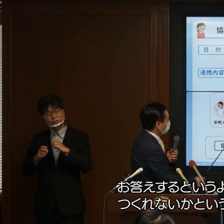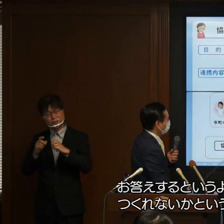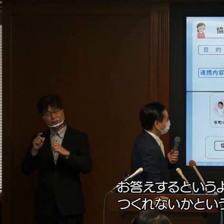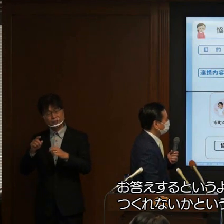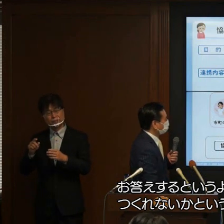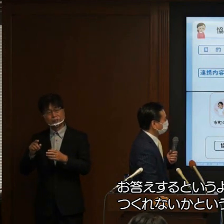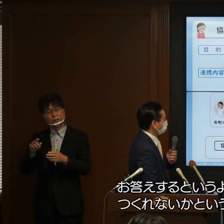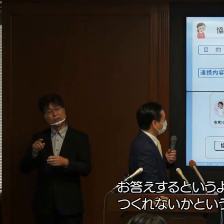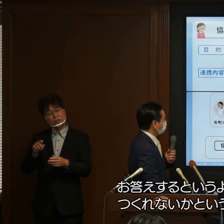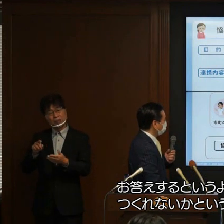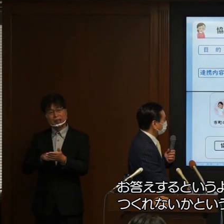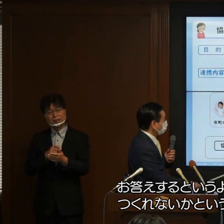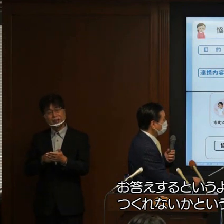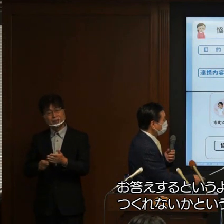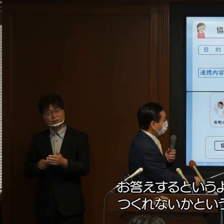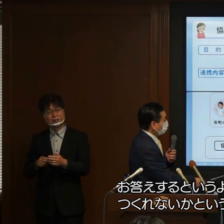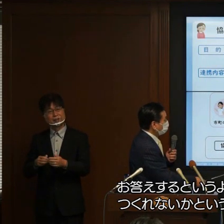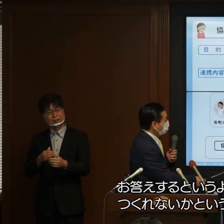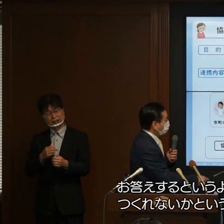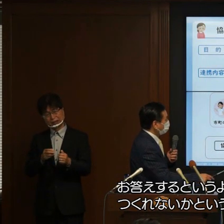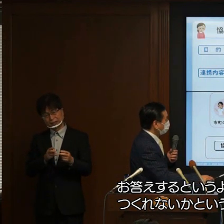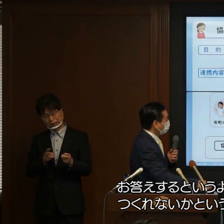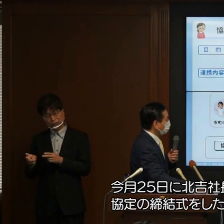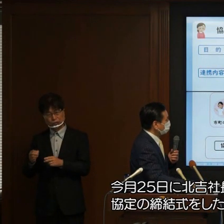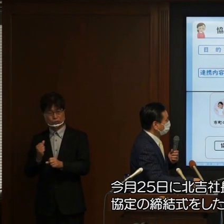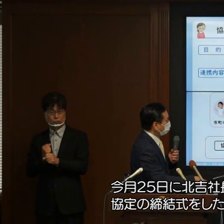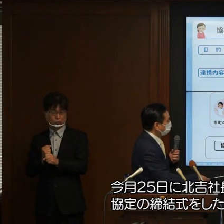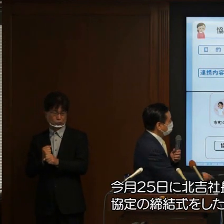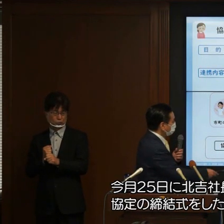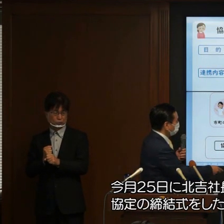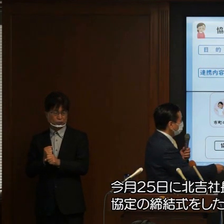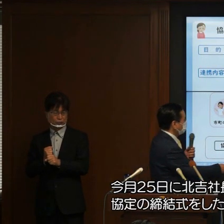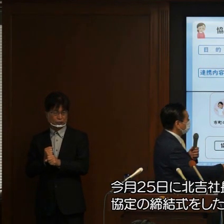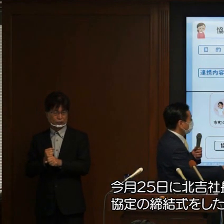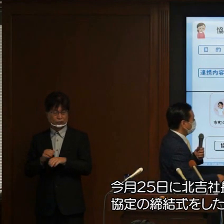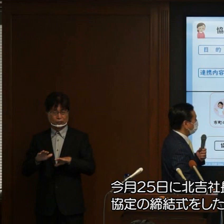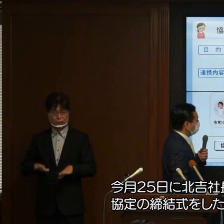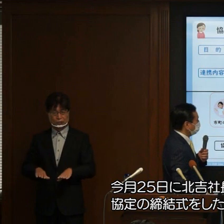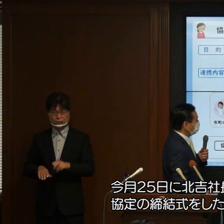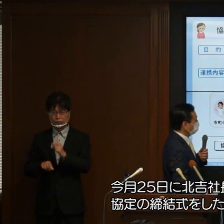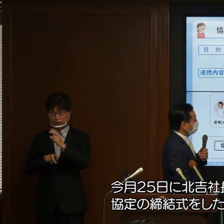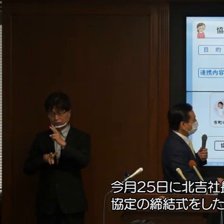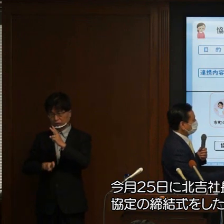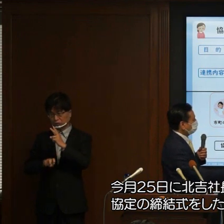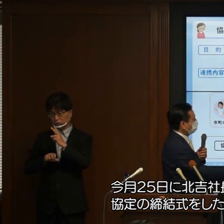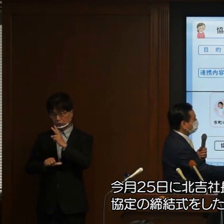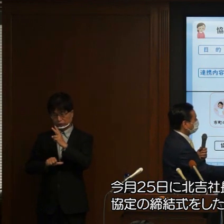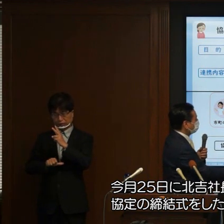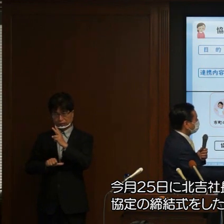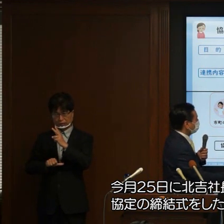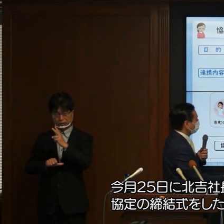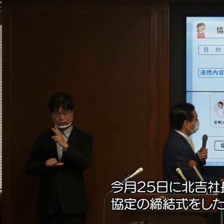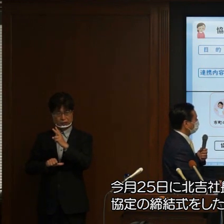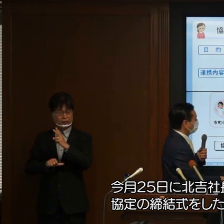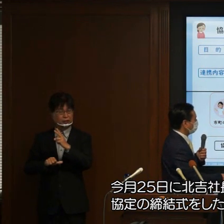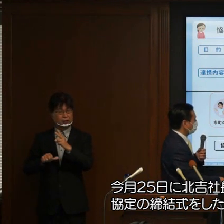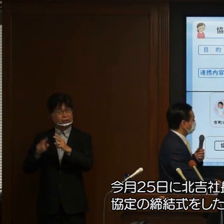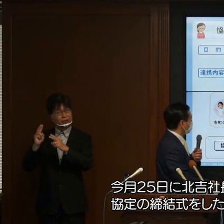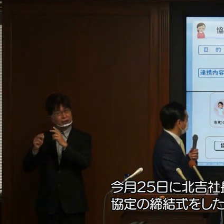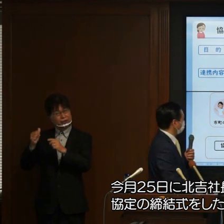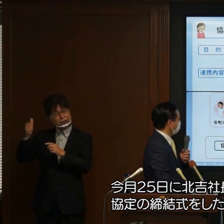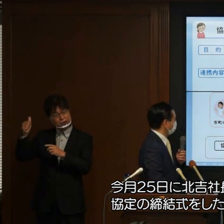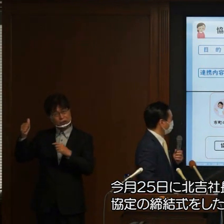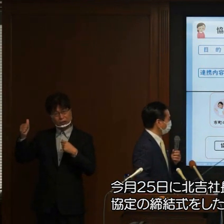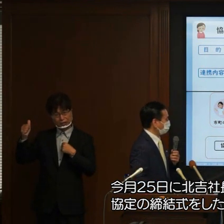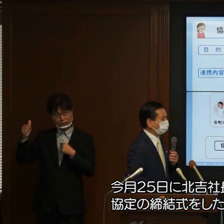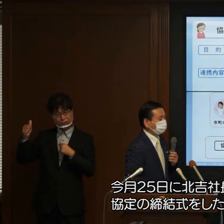作れないかということでありまして、今月の25日に北口社長と私